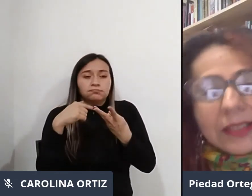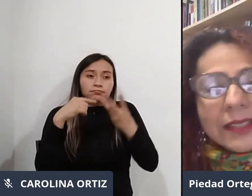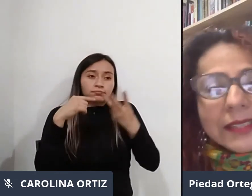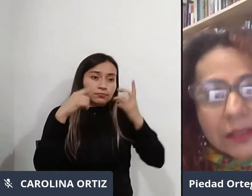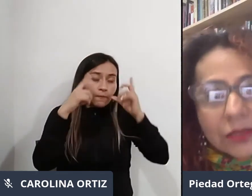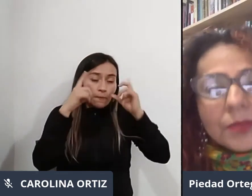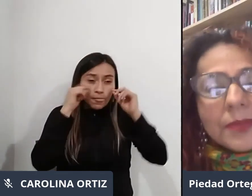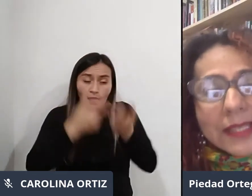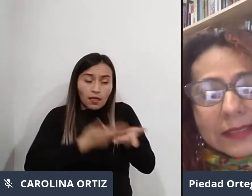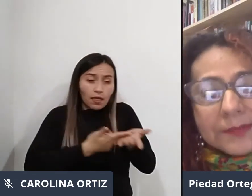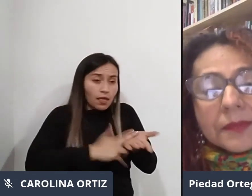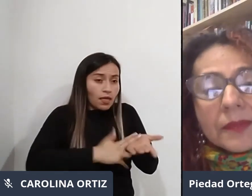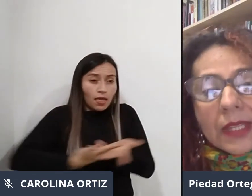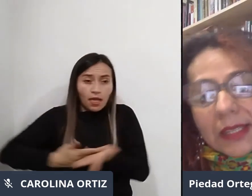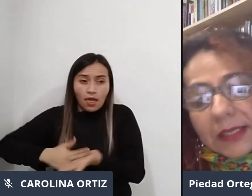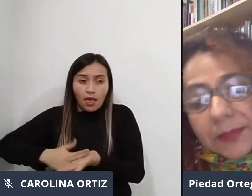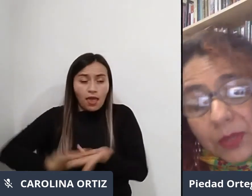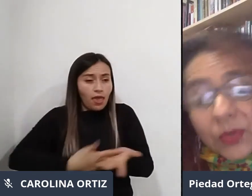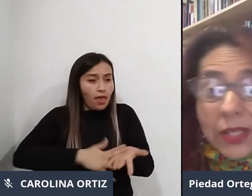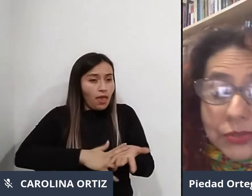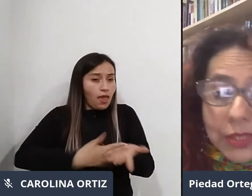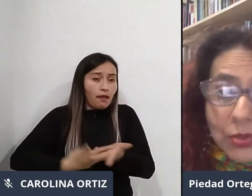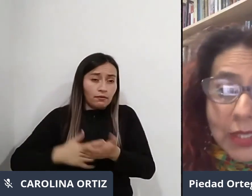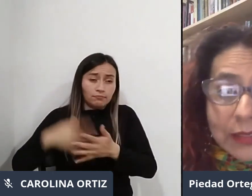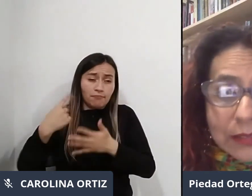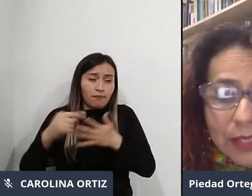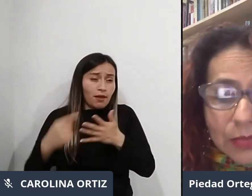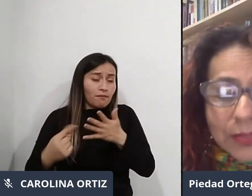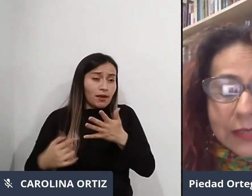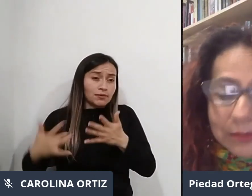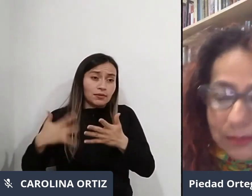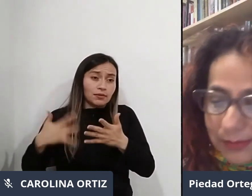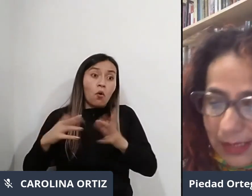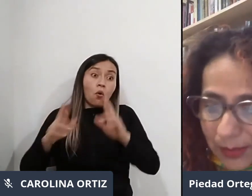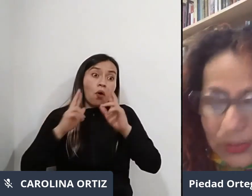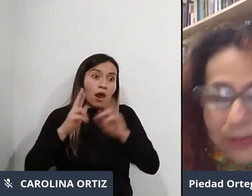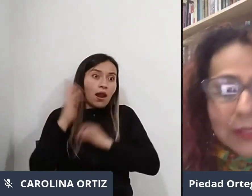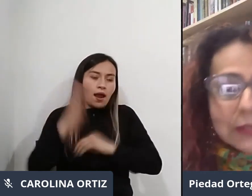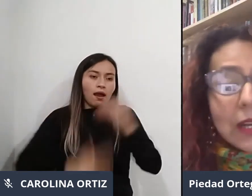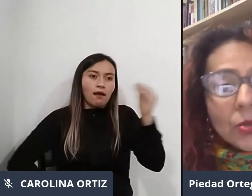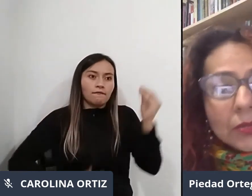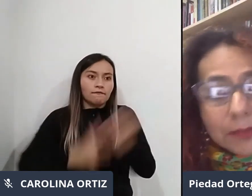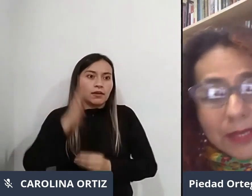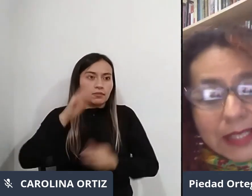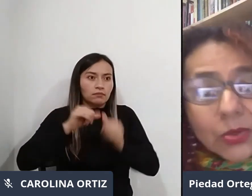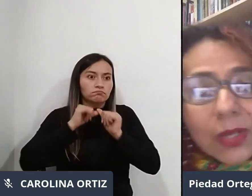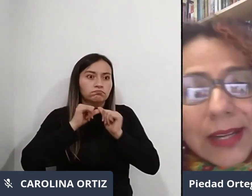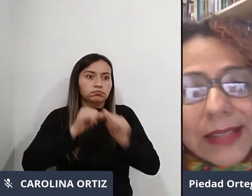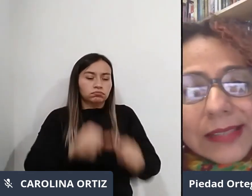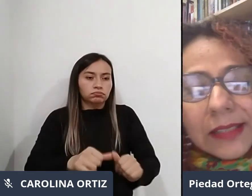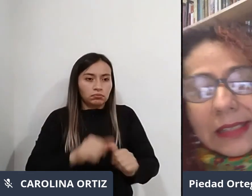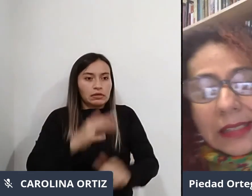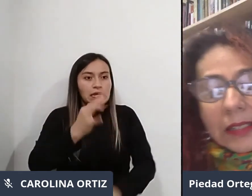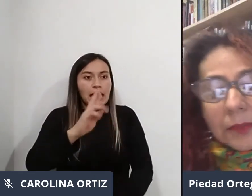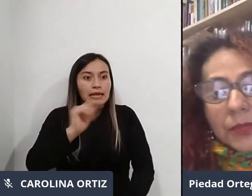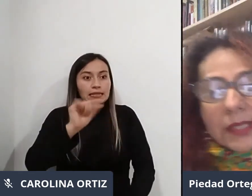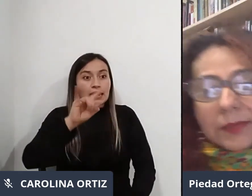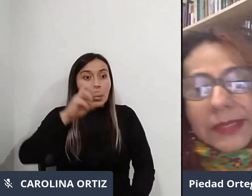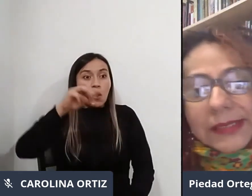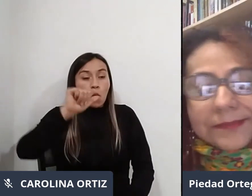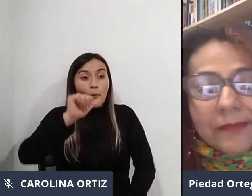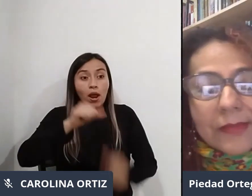serie de síntomas que espero no se constituyan en traumas, digamos, de más alto alcance,